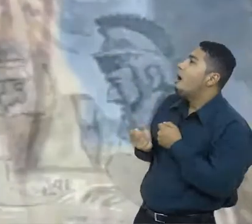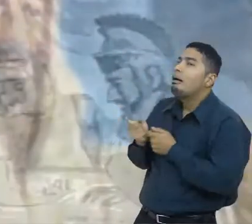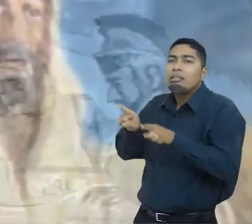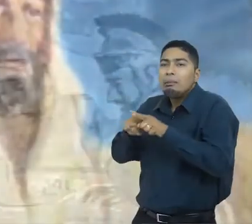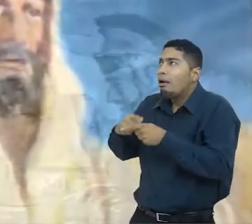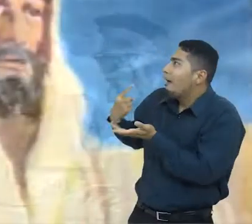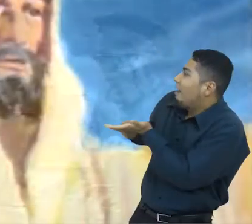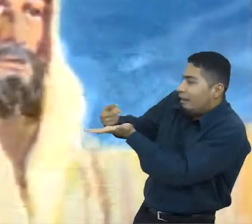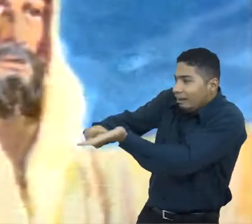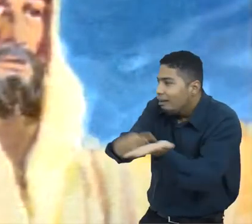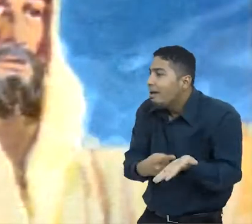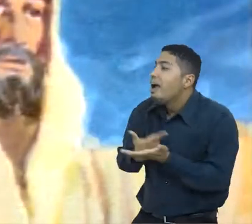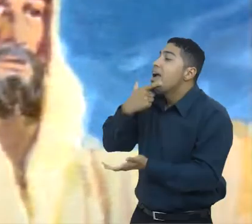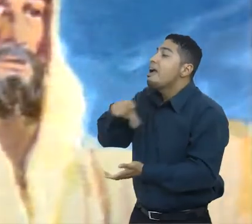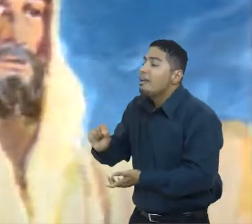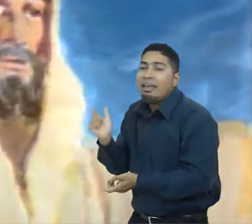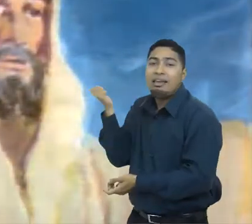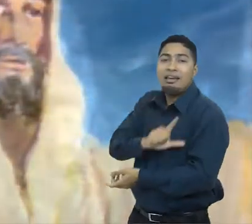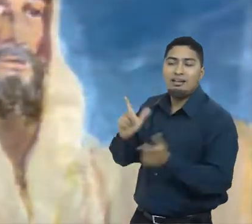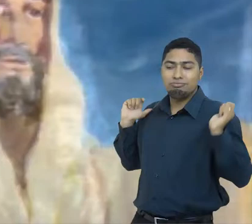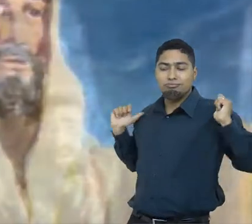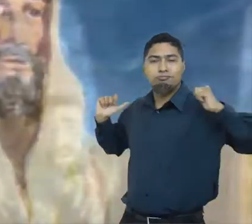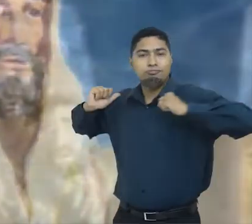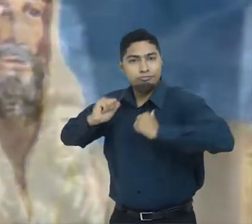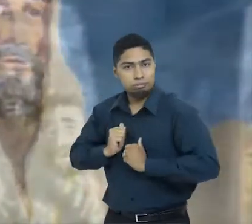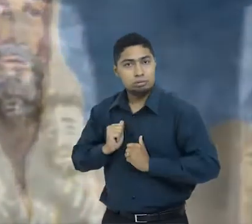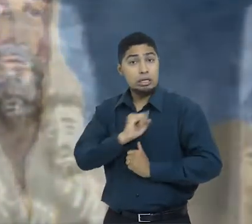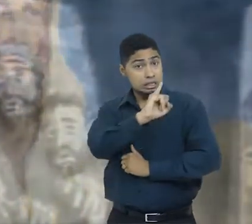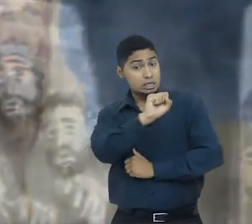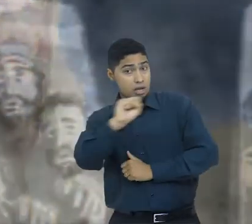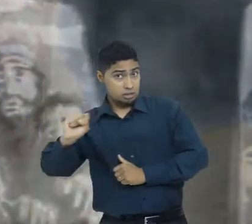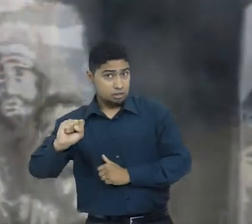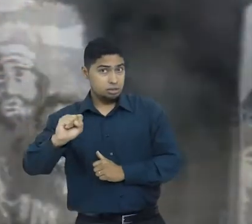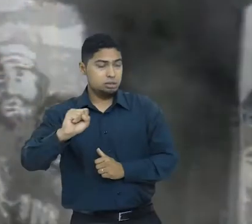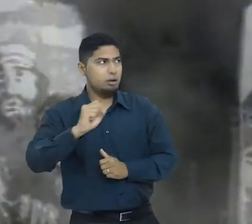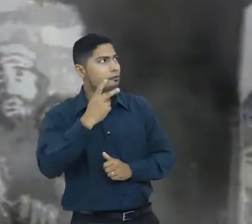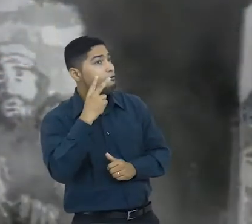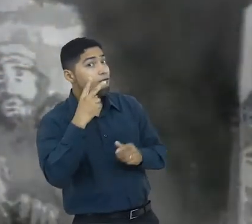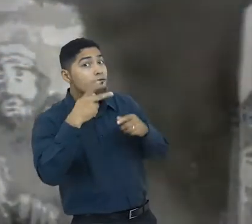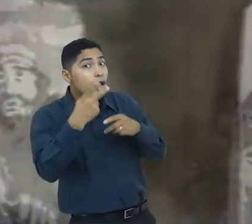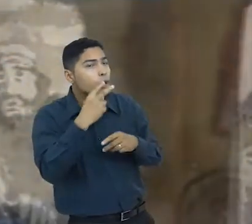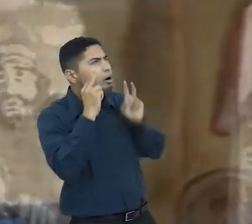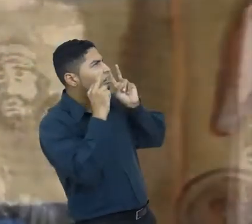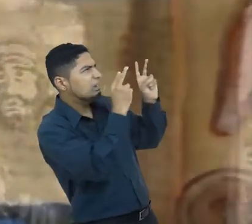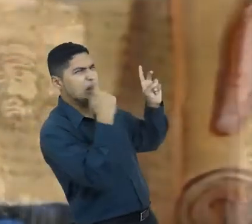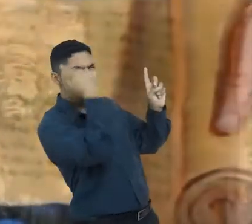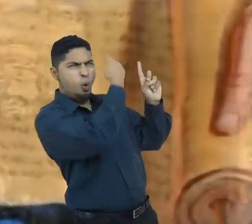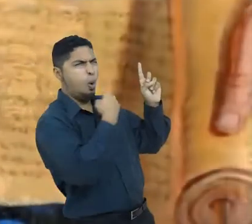sua túnica. Isaías disse que as pessoas ficariam impressionadas quando vissem como o rosto do Salvador estava desfigurado